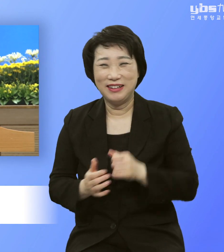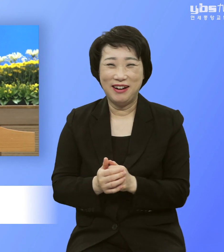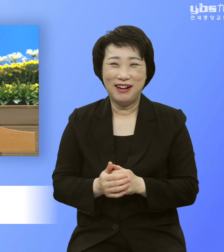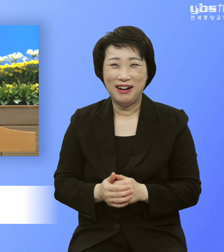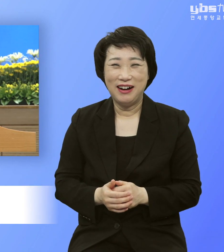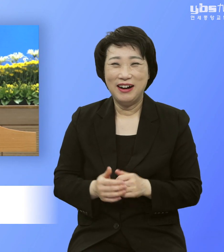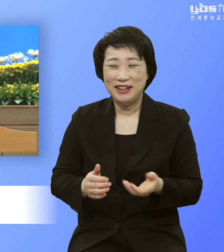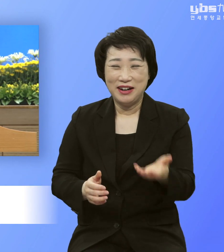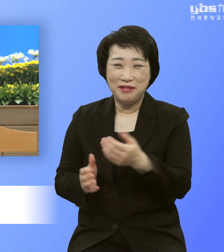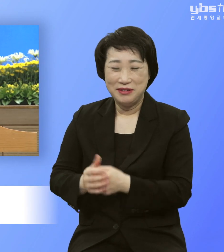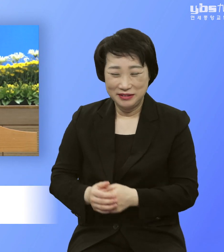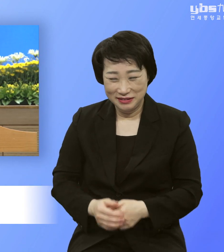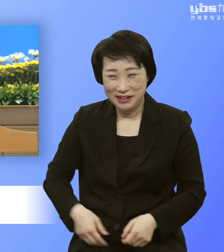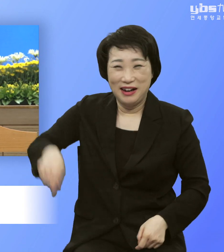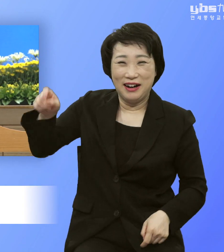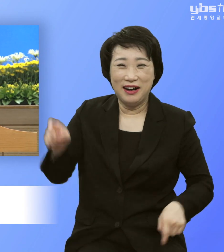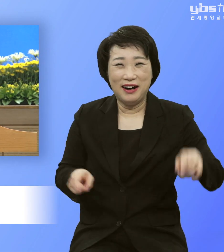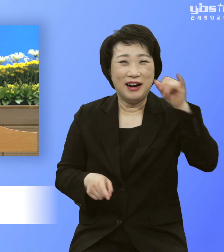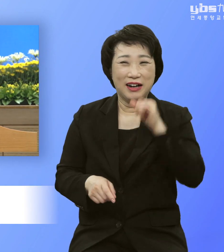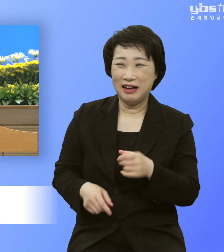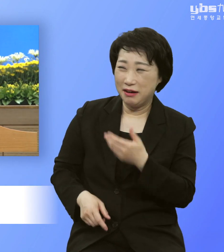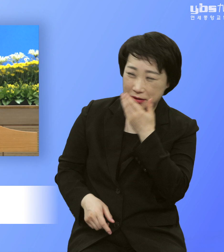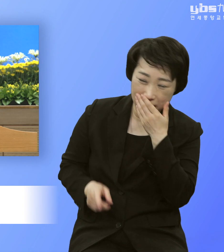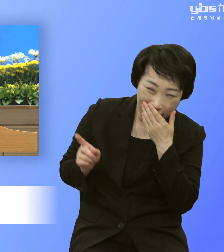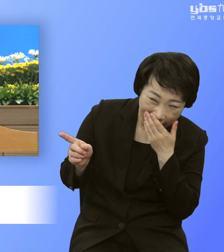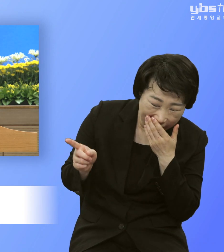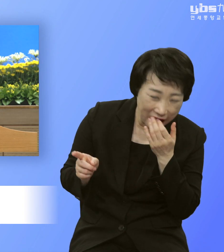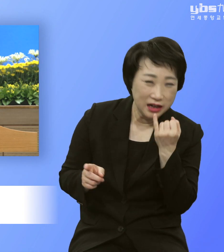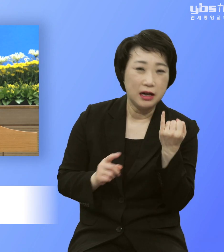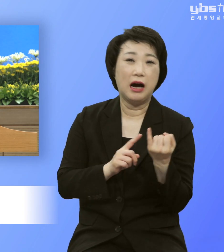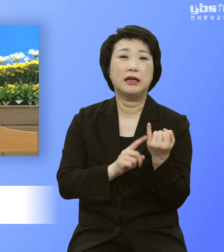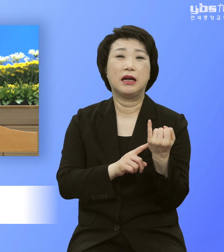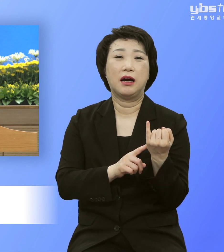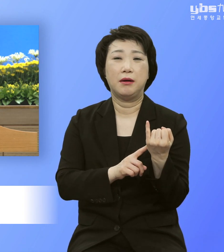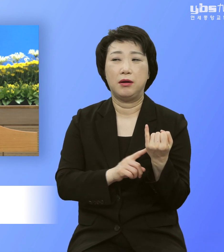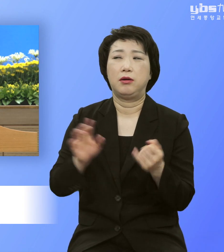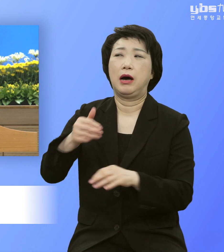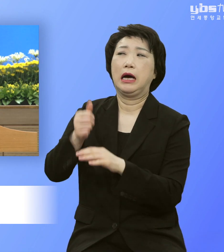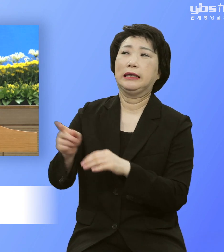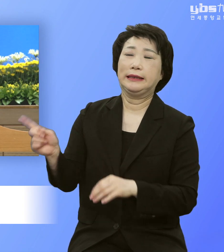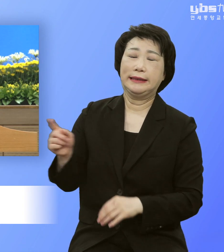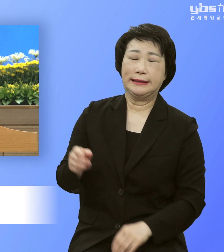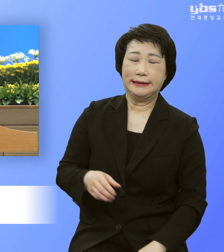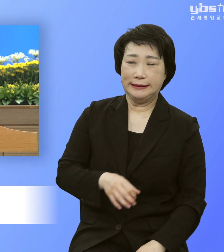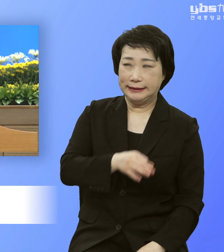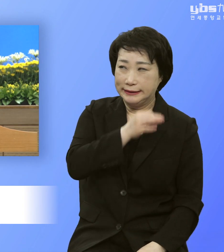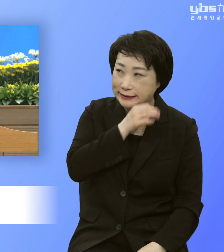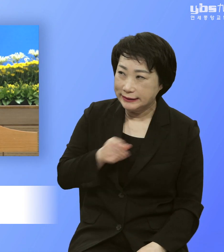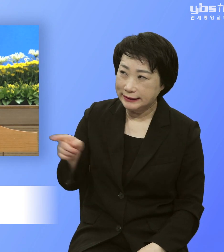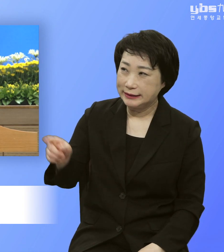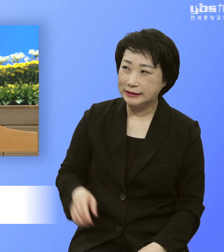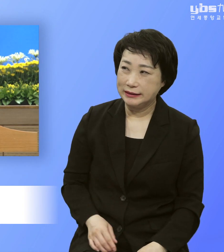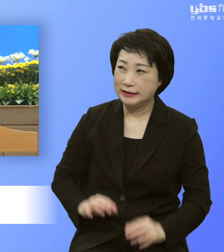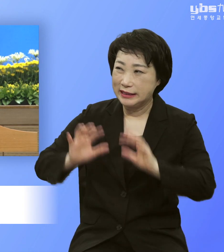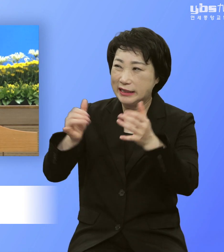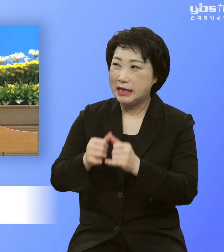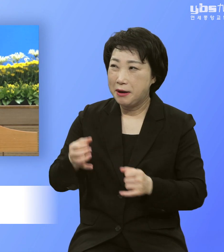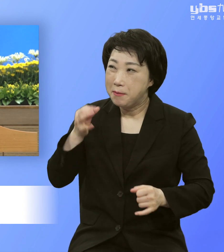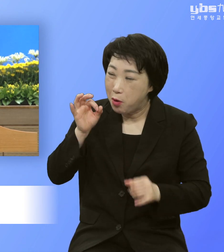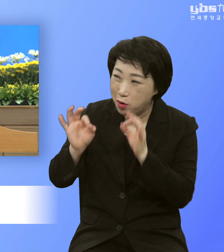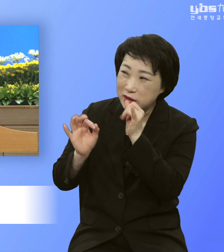하체가 드러났어. 그 아내가 뭐라고 하느냐, 왕이 채통도 없이 말이오, 백성들